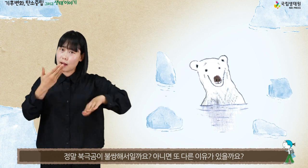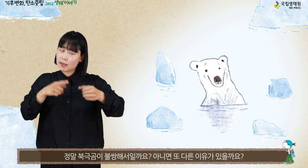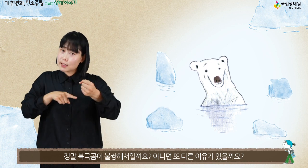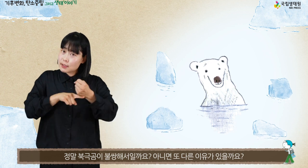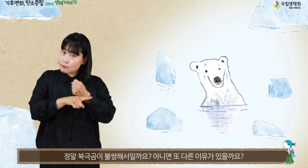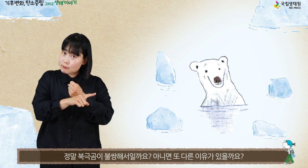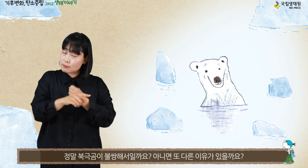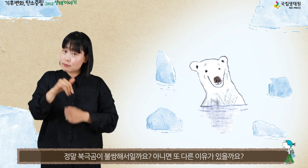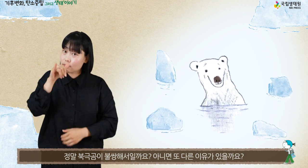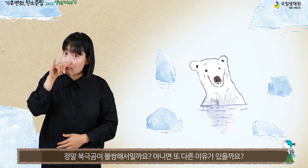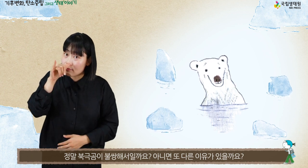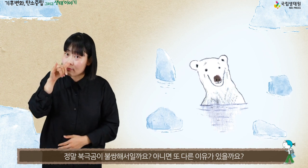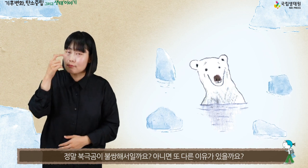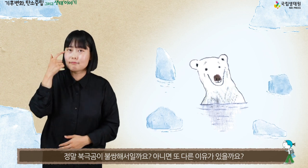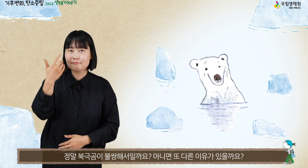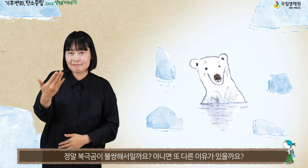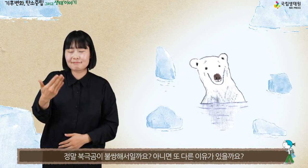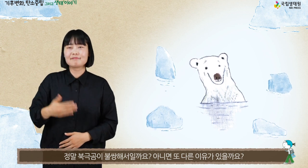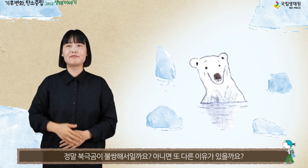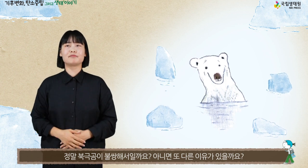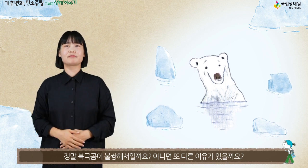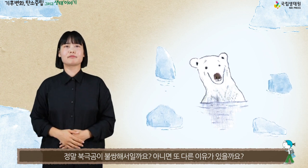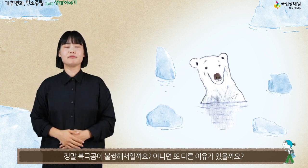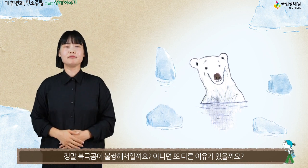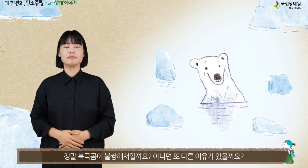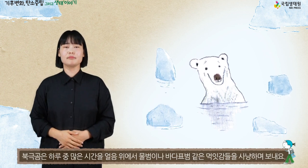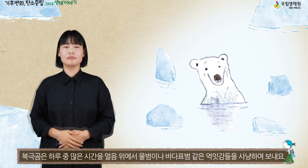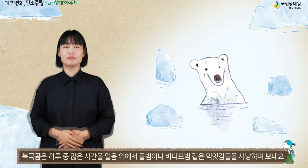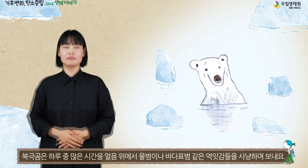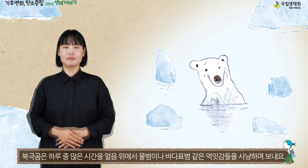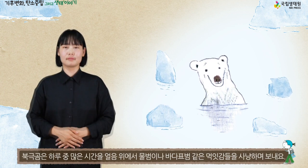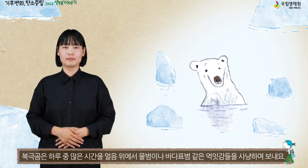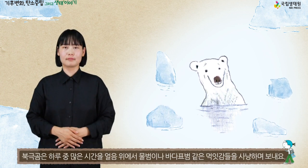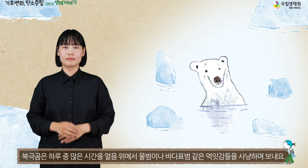아니면 또 다른 이유가 있을까요?